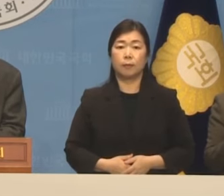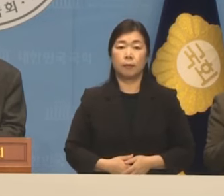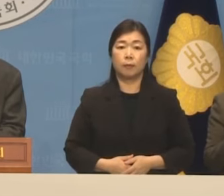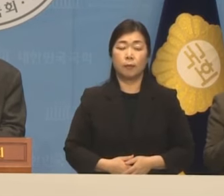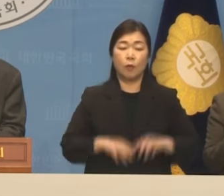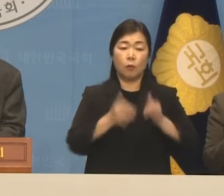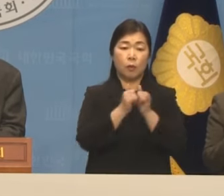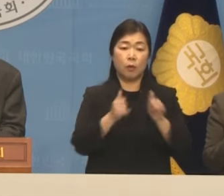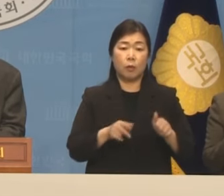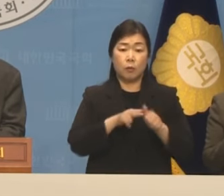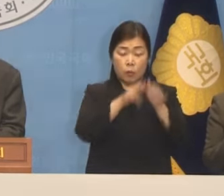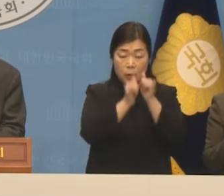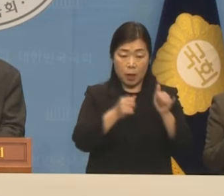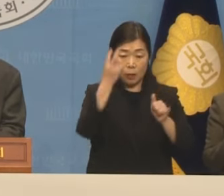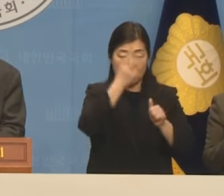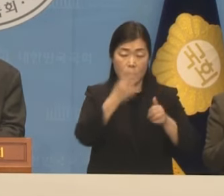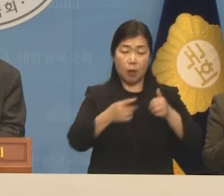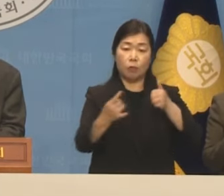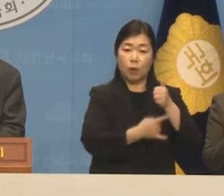국민후보 심사위는